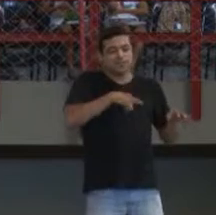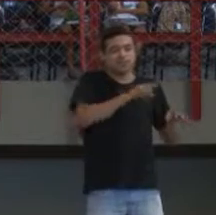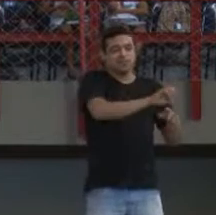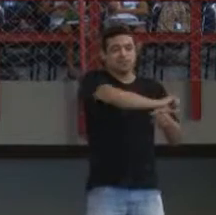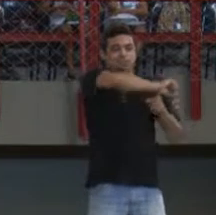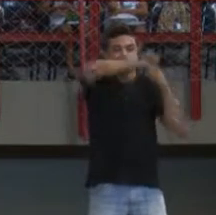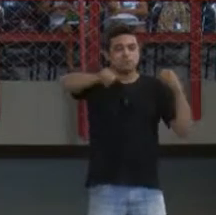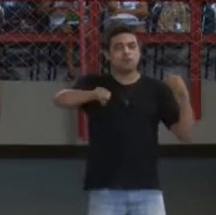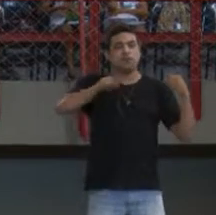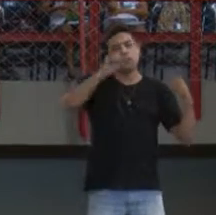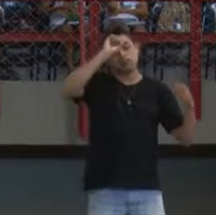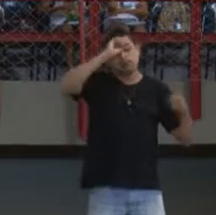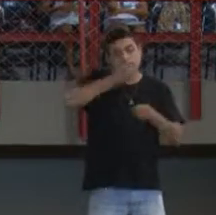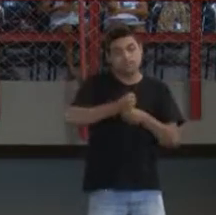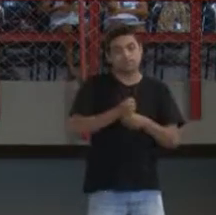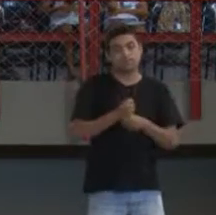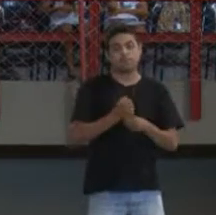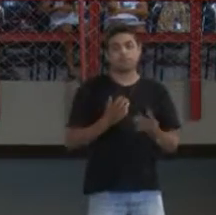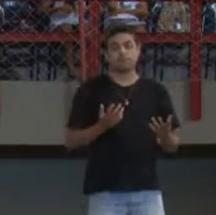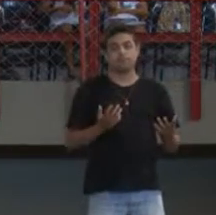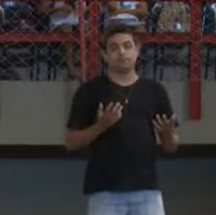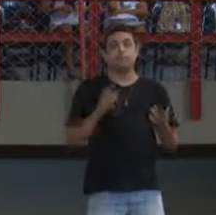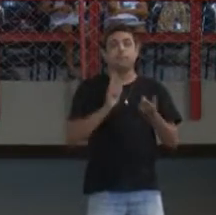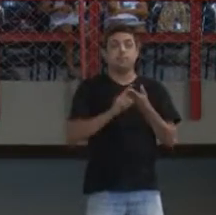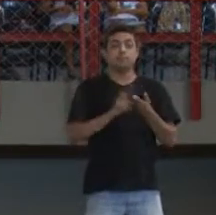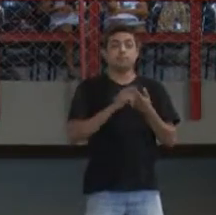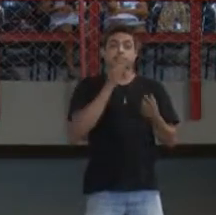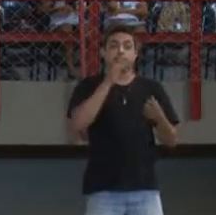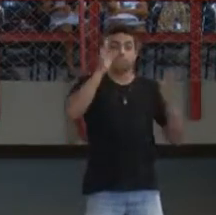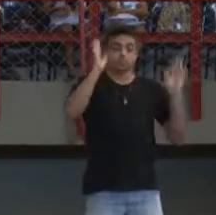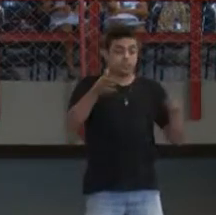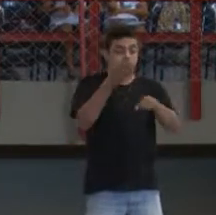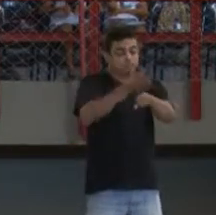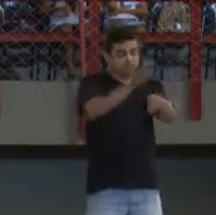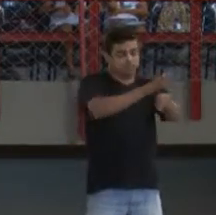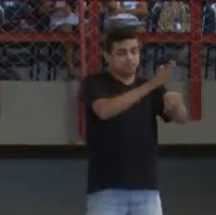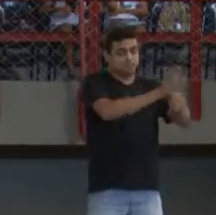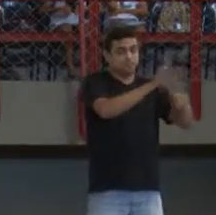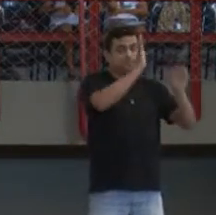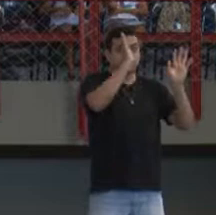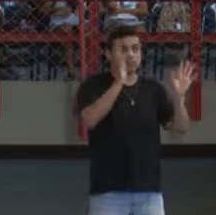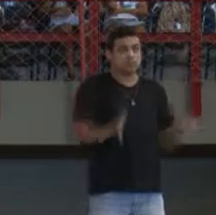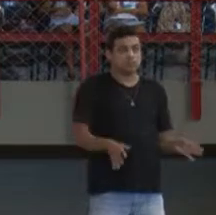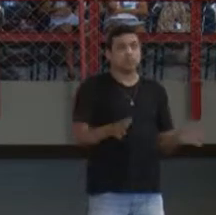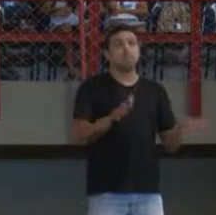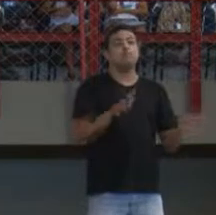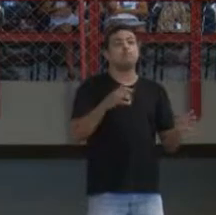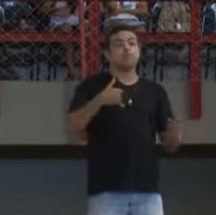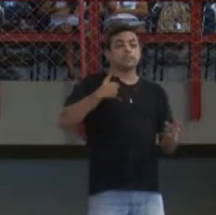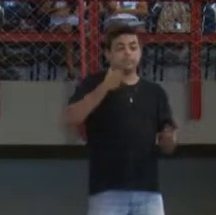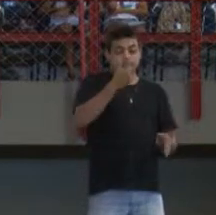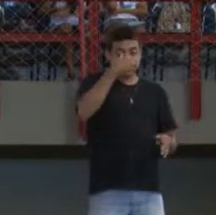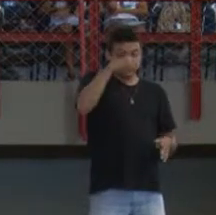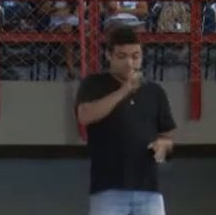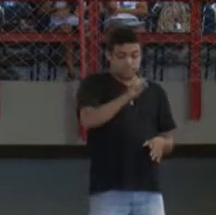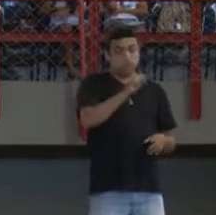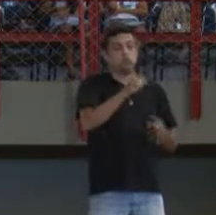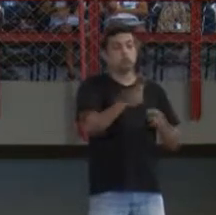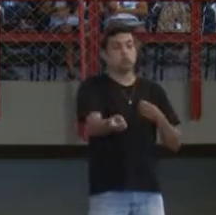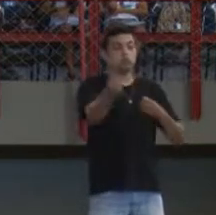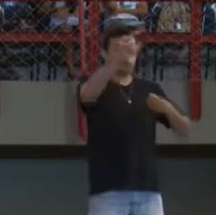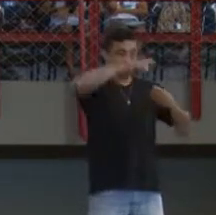mate o mestre. Tá? Depois que eles fizerem a educação militar, aos 18 anos eles